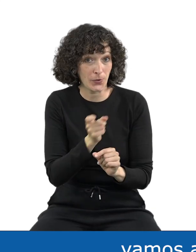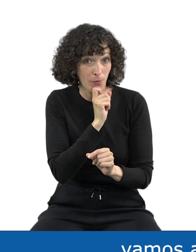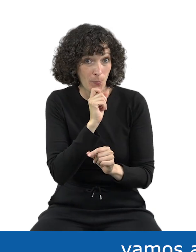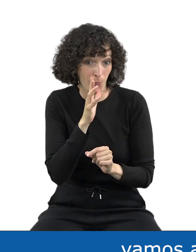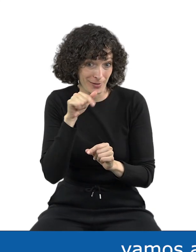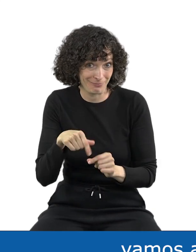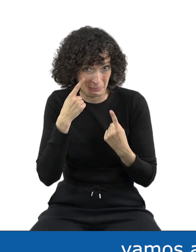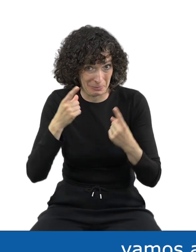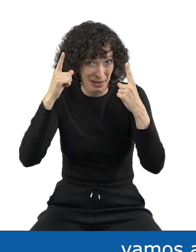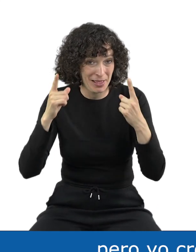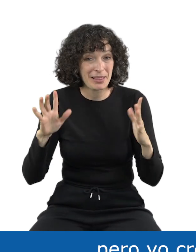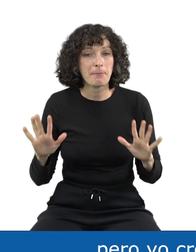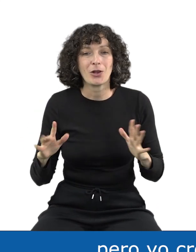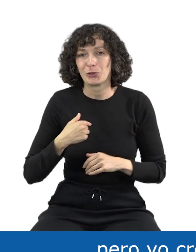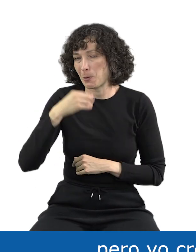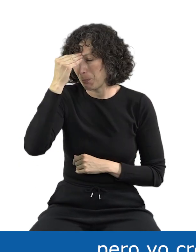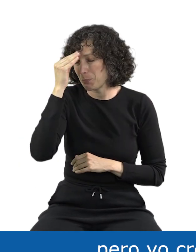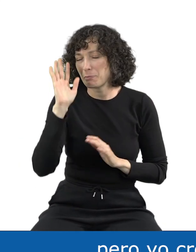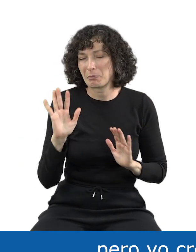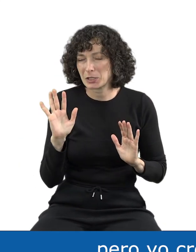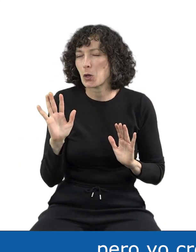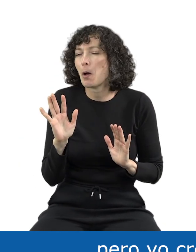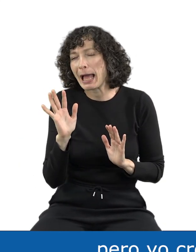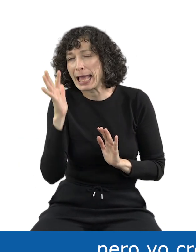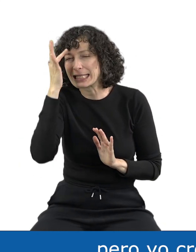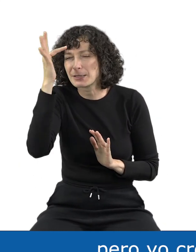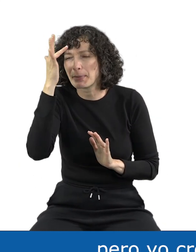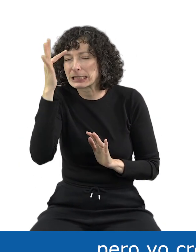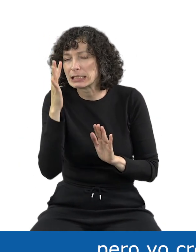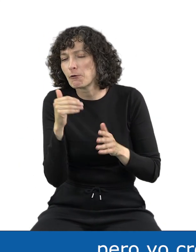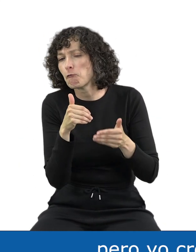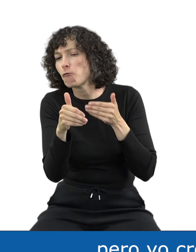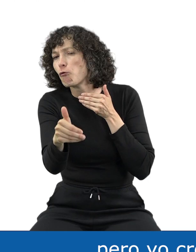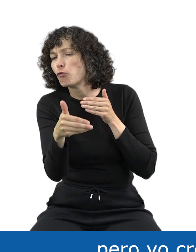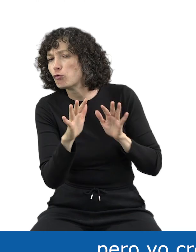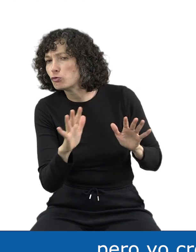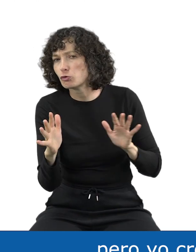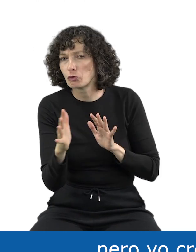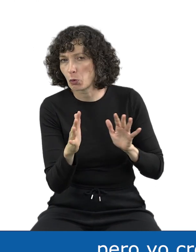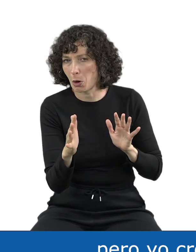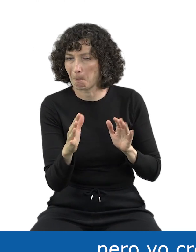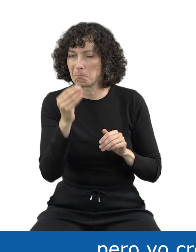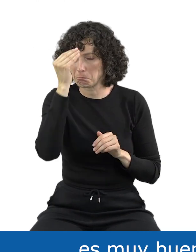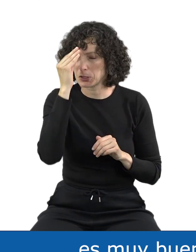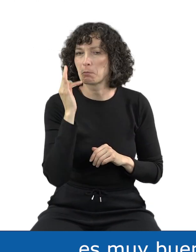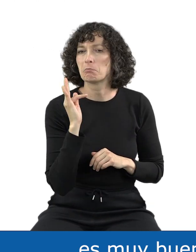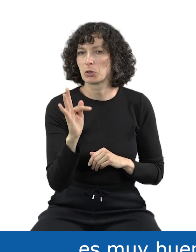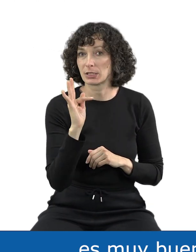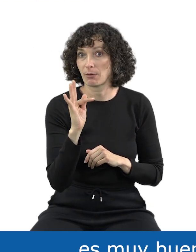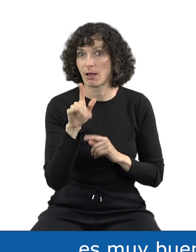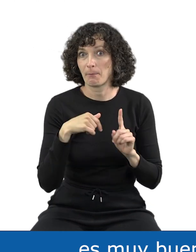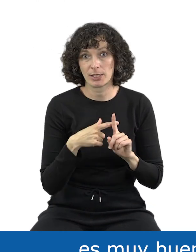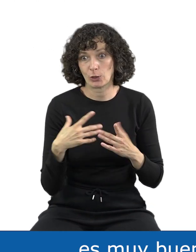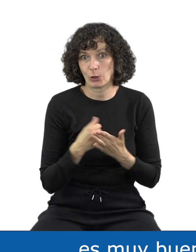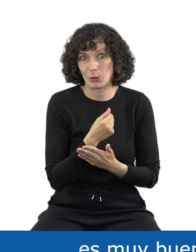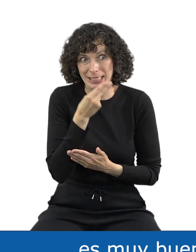esta primera edición, pero yo creo que bueno, que la expectativa y la perspectiva de futuro es muy buena